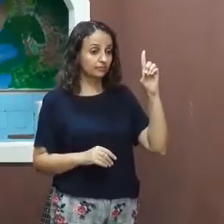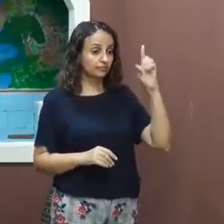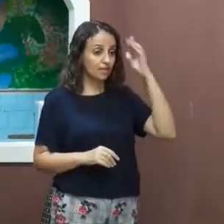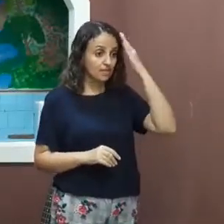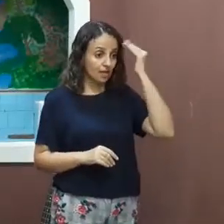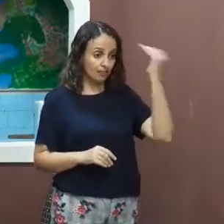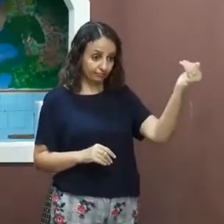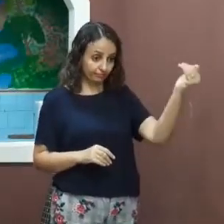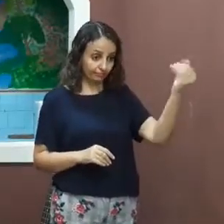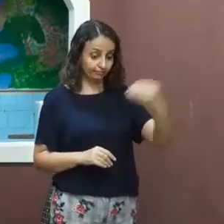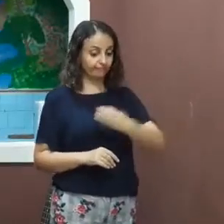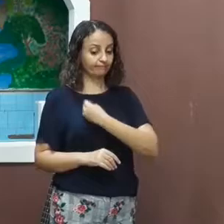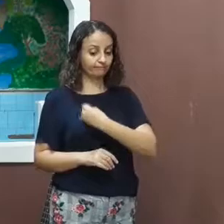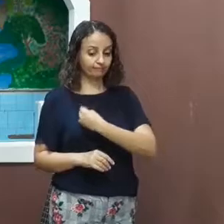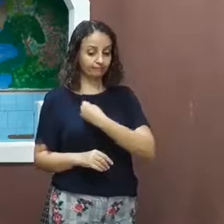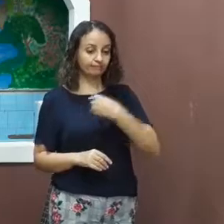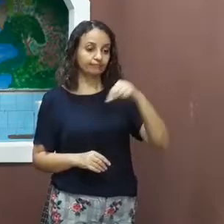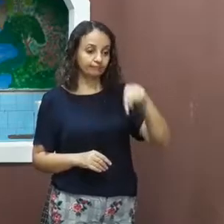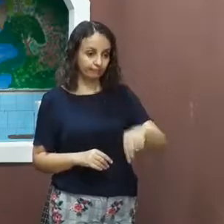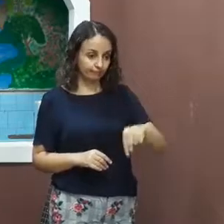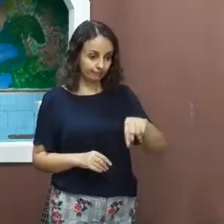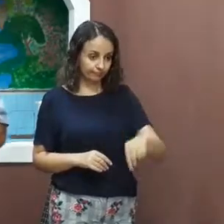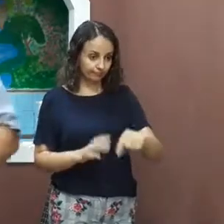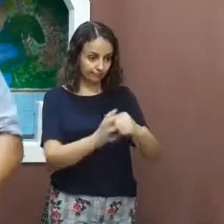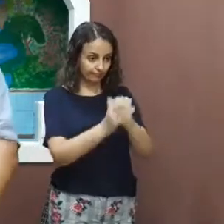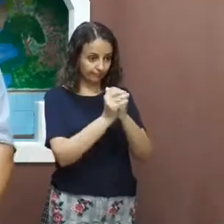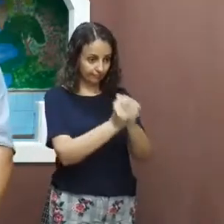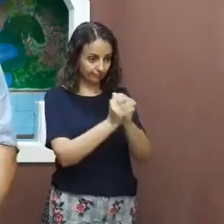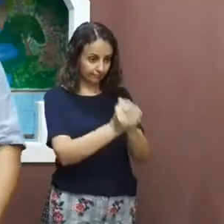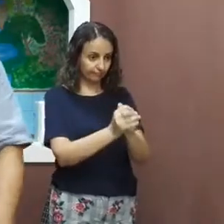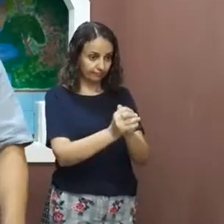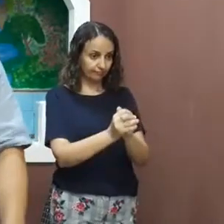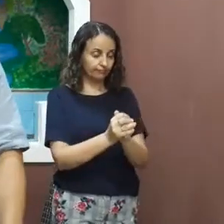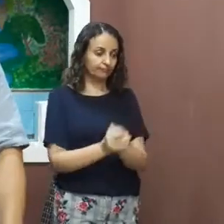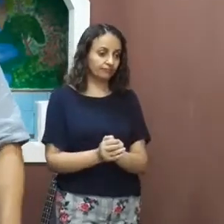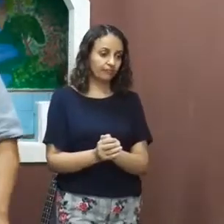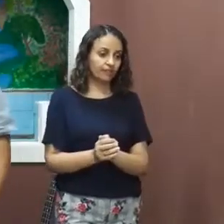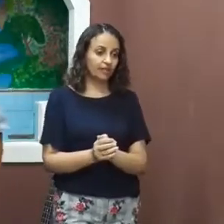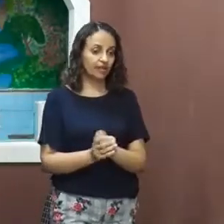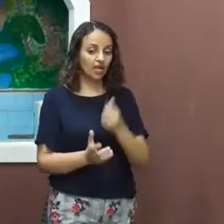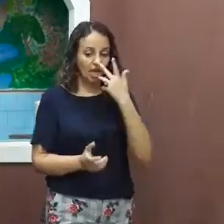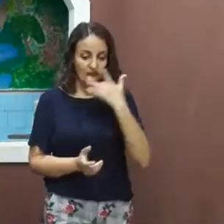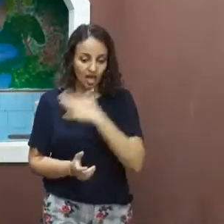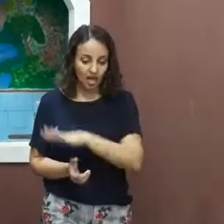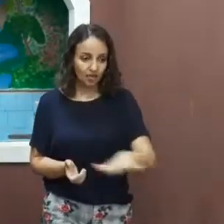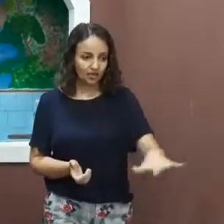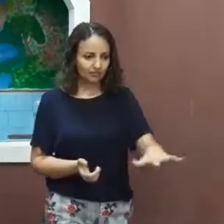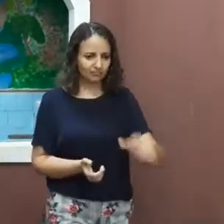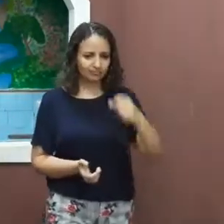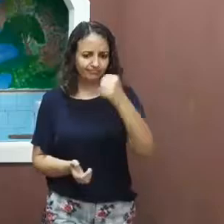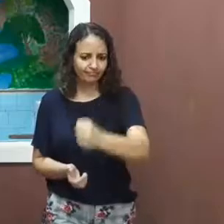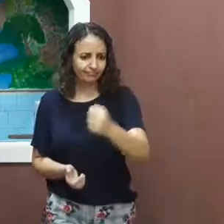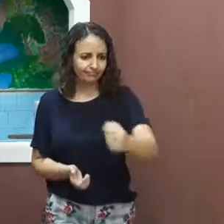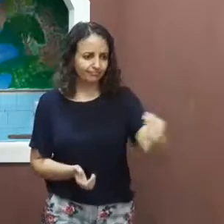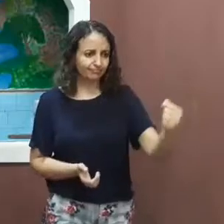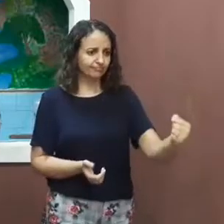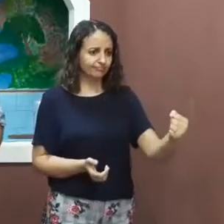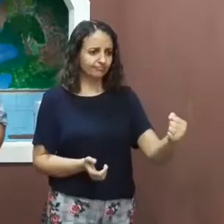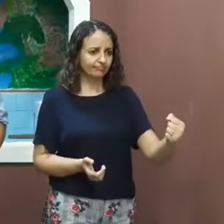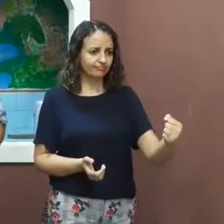mundo. Nós precisamos pedir sabedoria. O massacre das crianças nos coloca